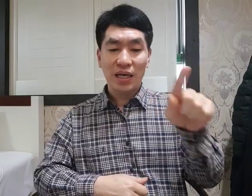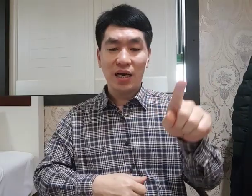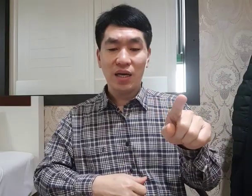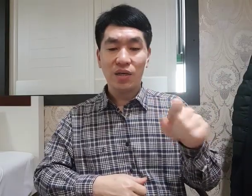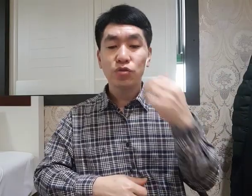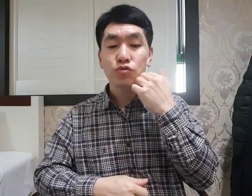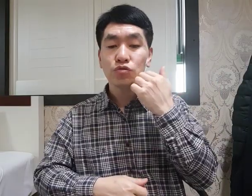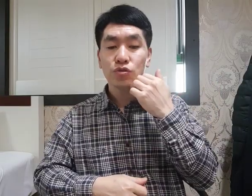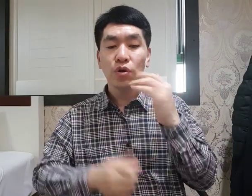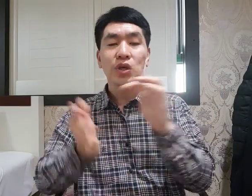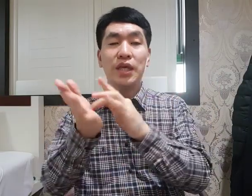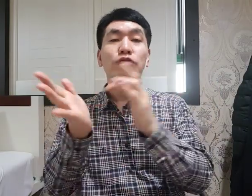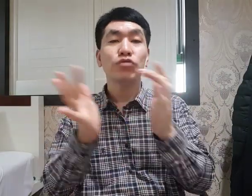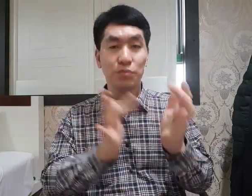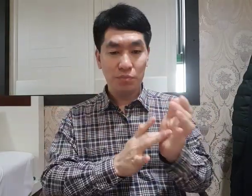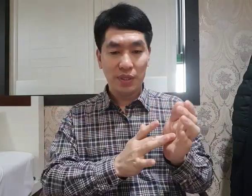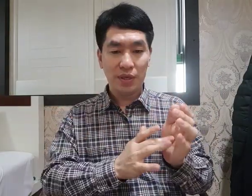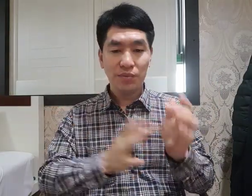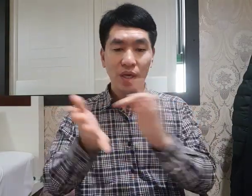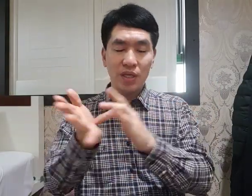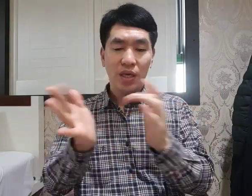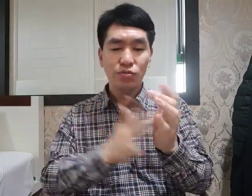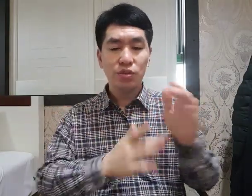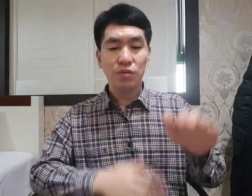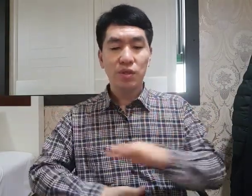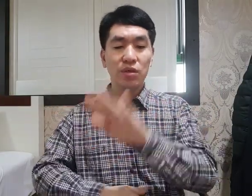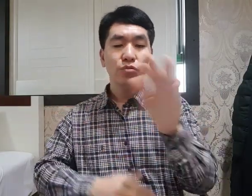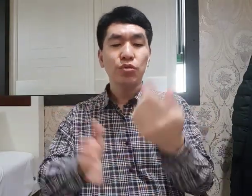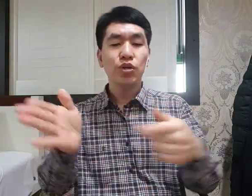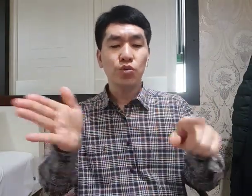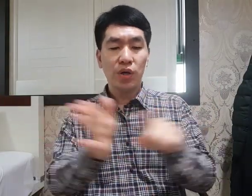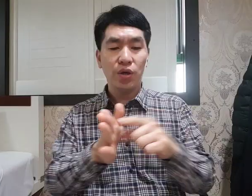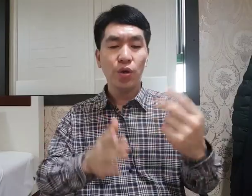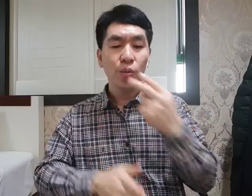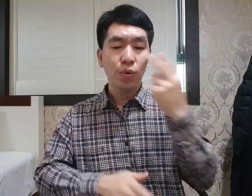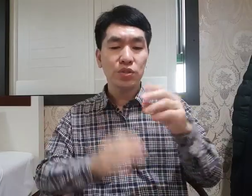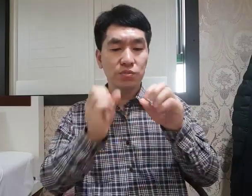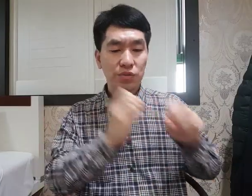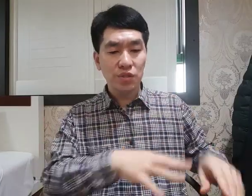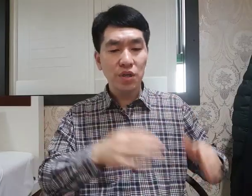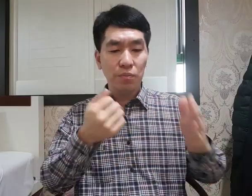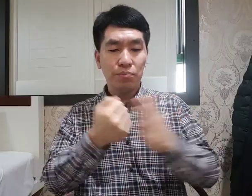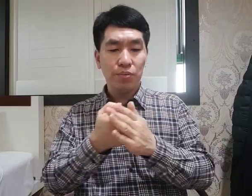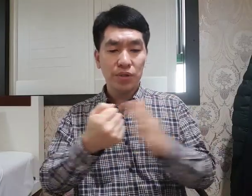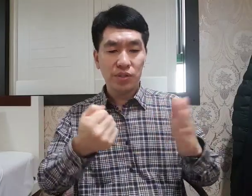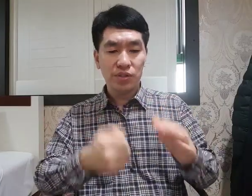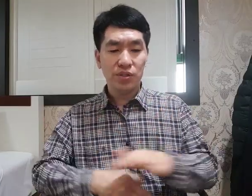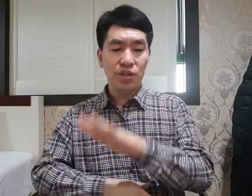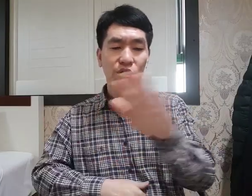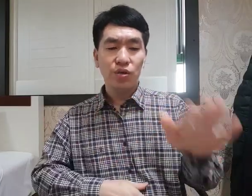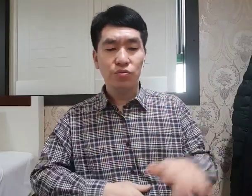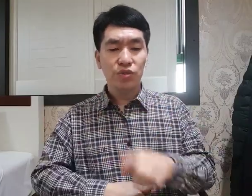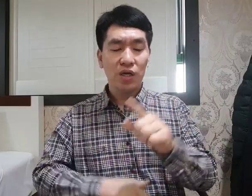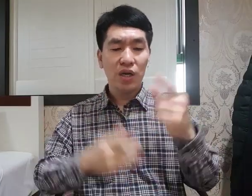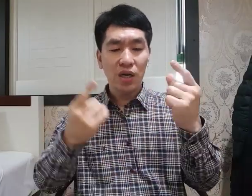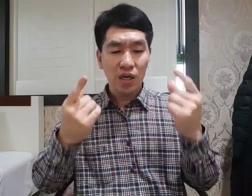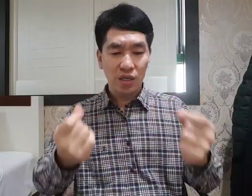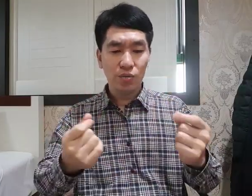그가 누구죠? 예수님입니다. 예수님이 우리를 위하여 목숨을 버리셨으니 우리가